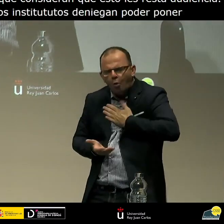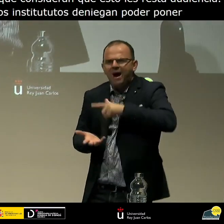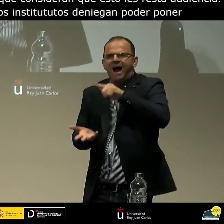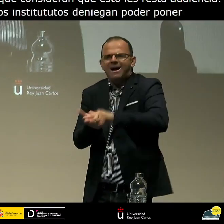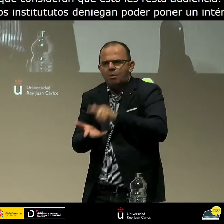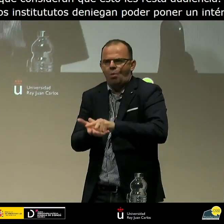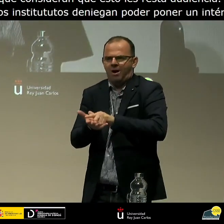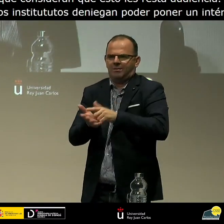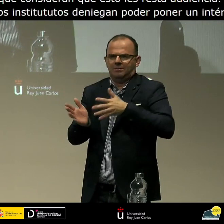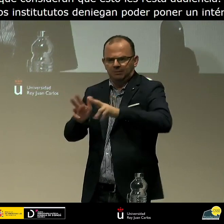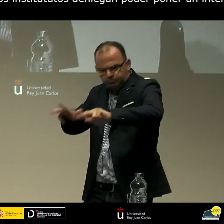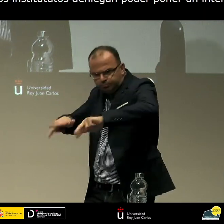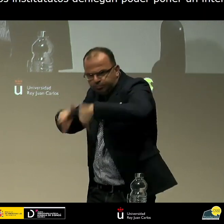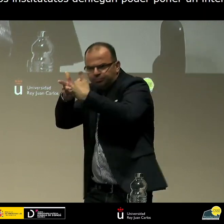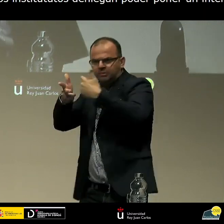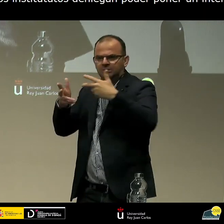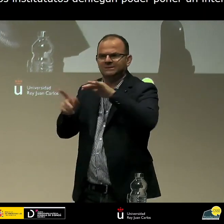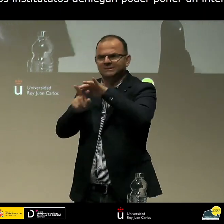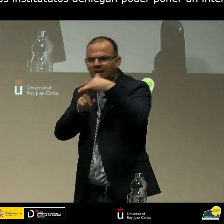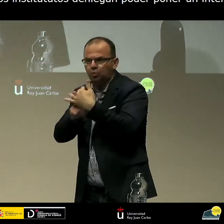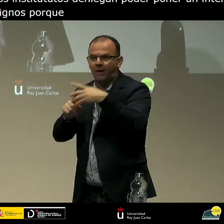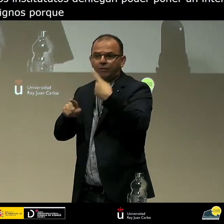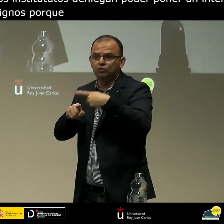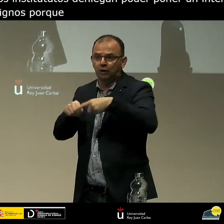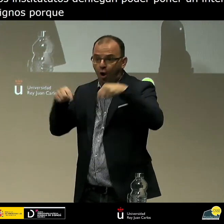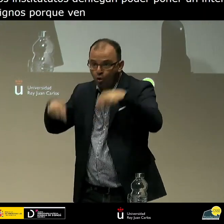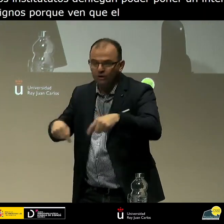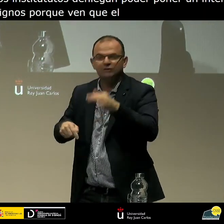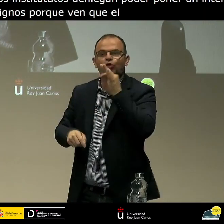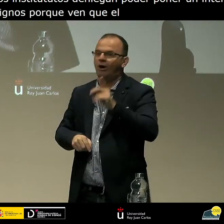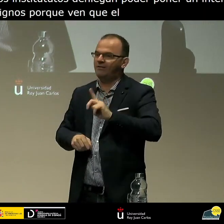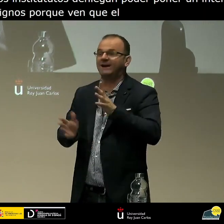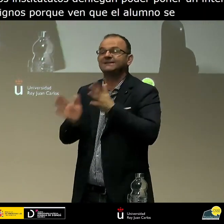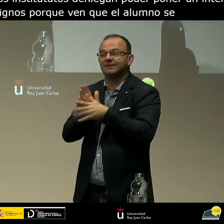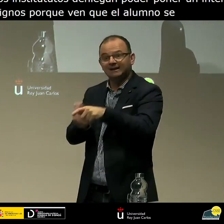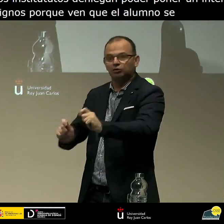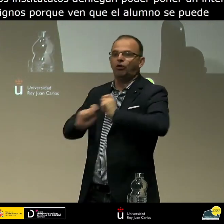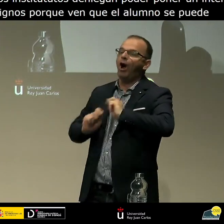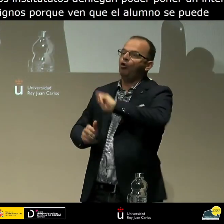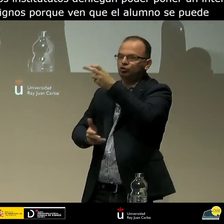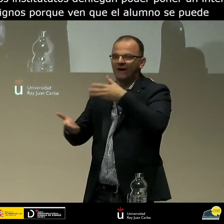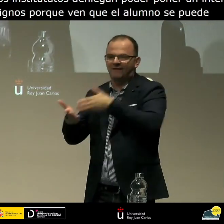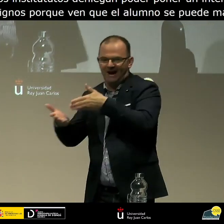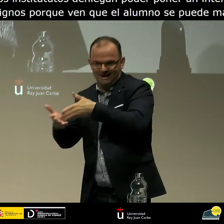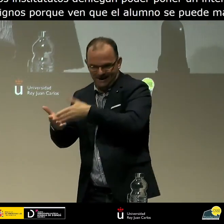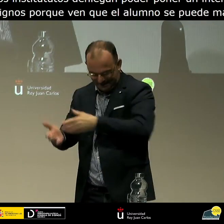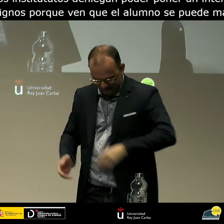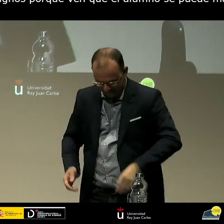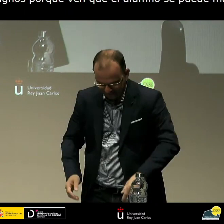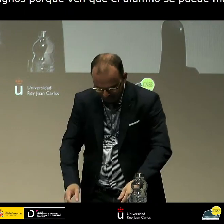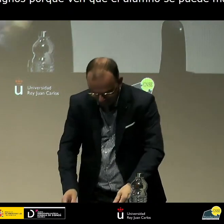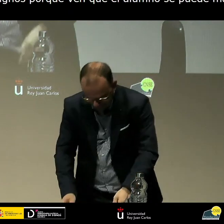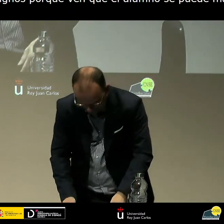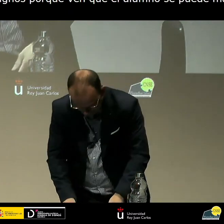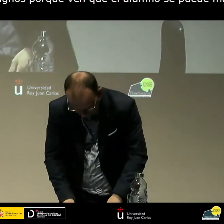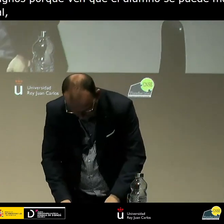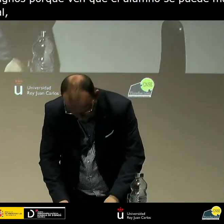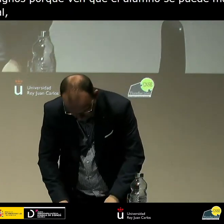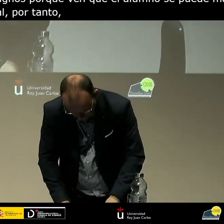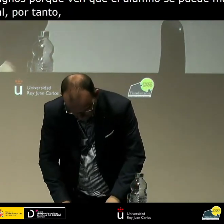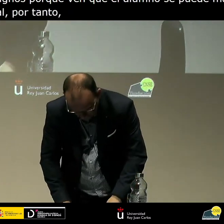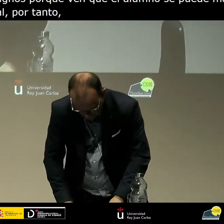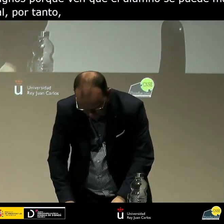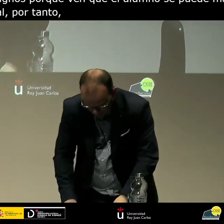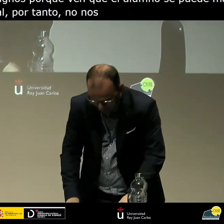con la lectura labial. Por tanto, no nos permiten utilizar nuestra propia lengua en estas situaciones. Y esto